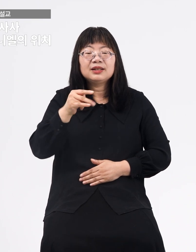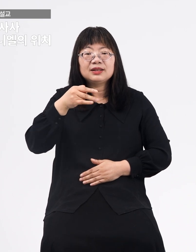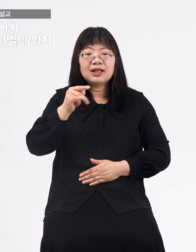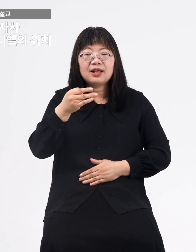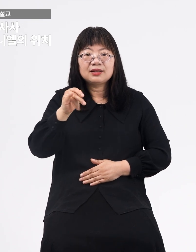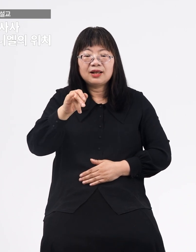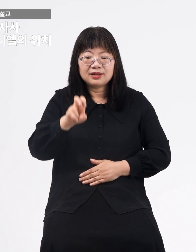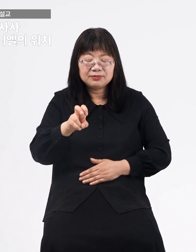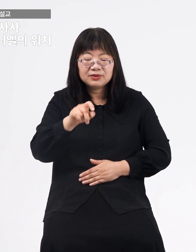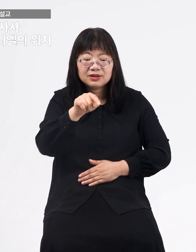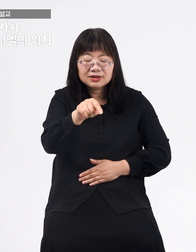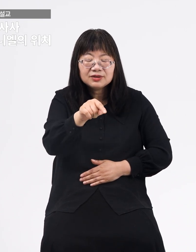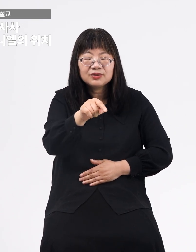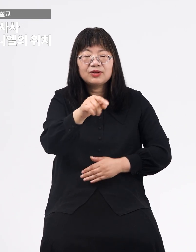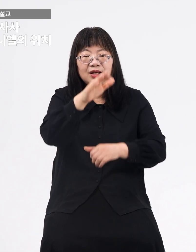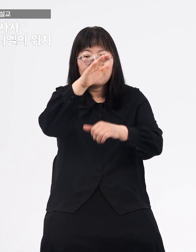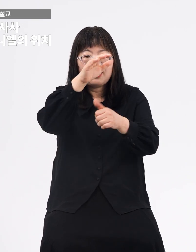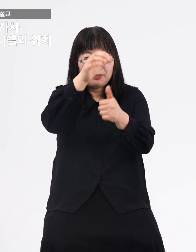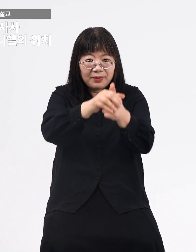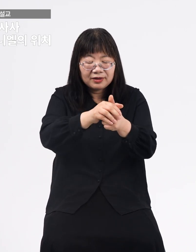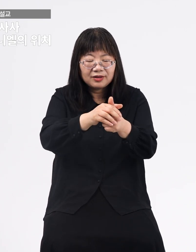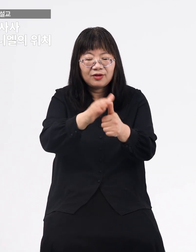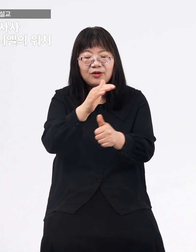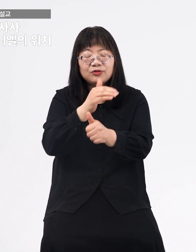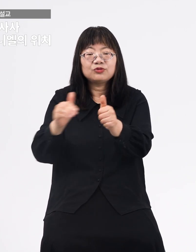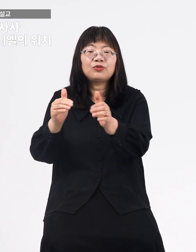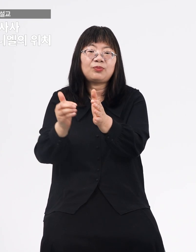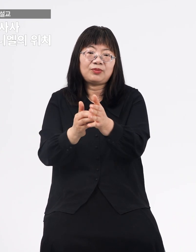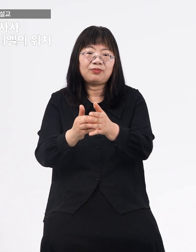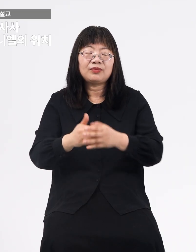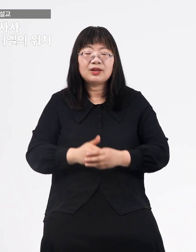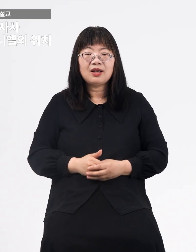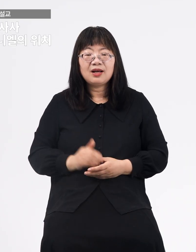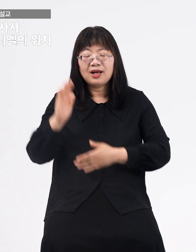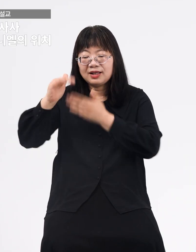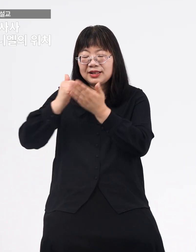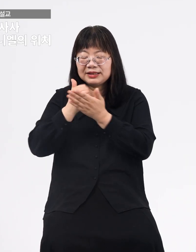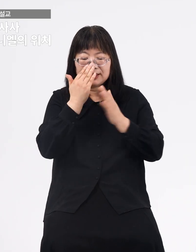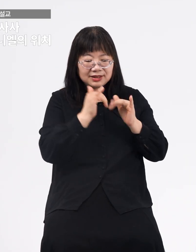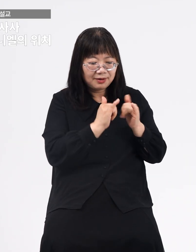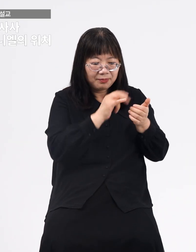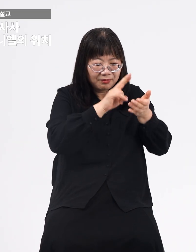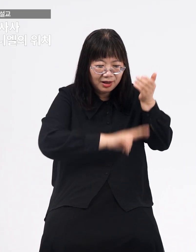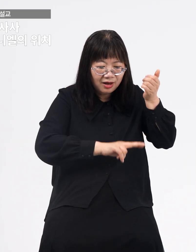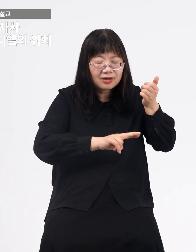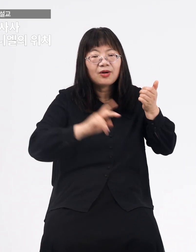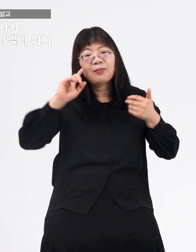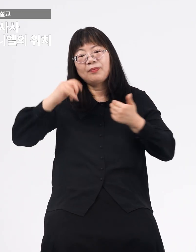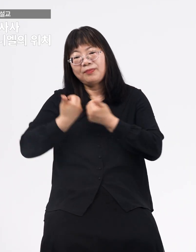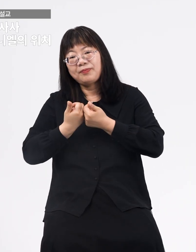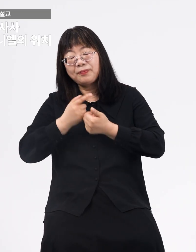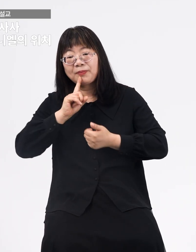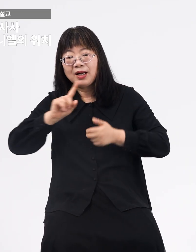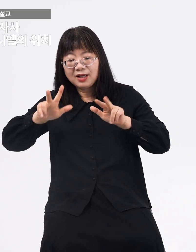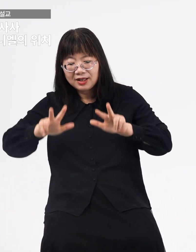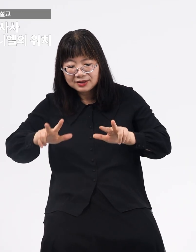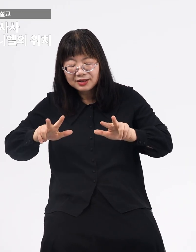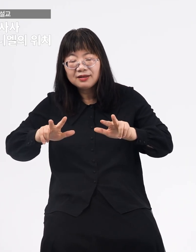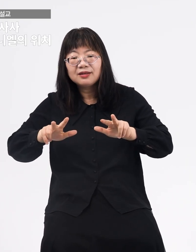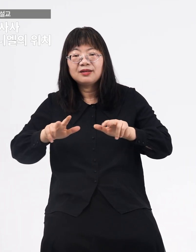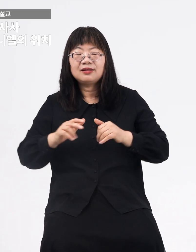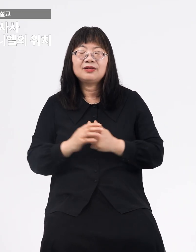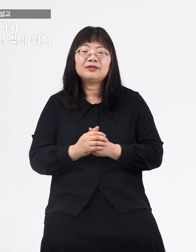넘겨주심에, 하나님이 이스라엘을 파셨다는 말과 완전히 대비되는 표현입니다. 오히려 이제는